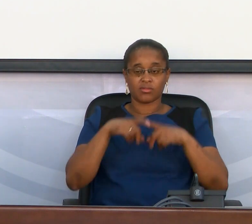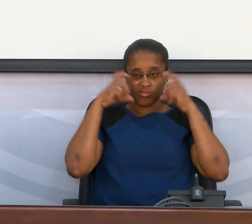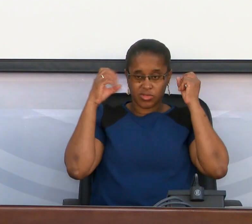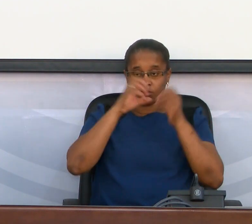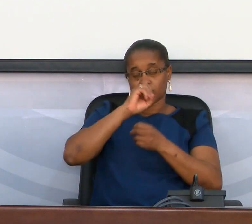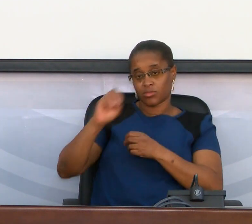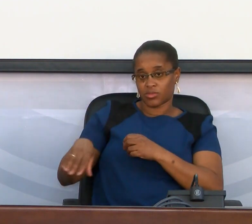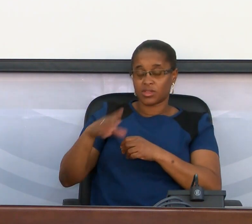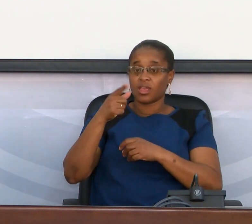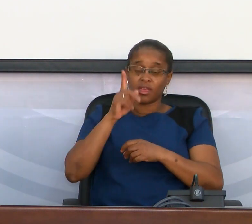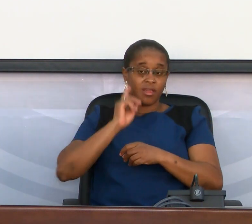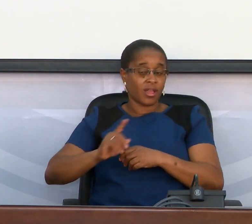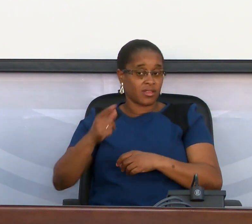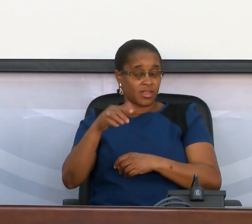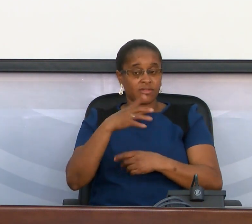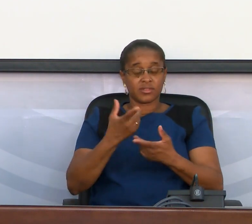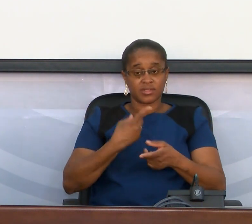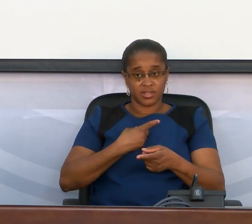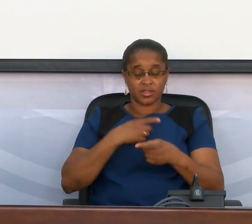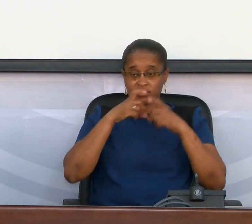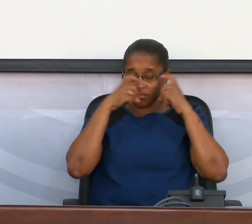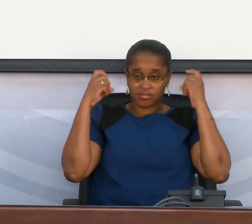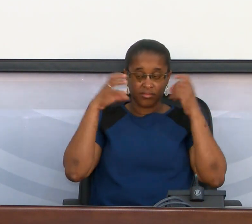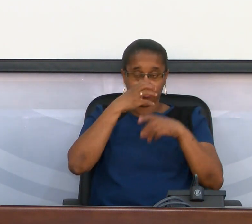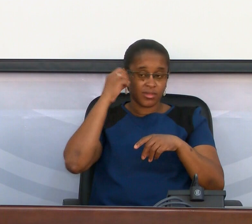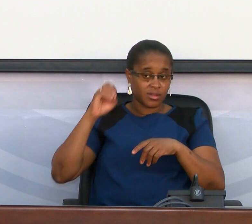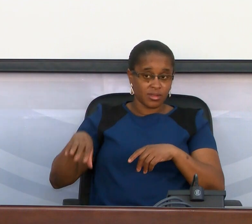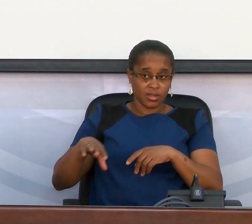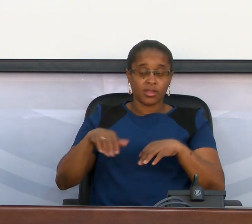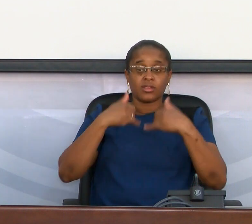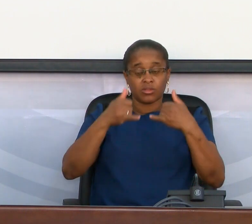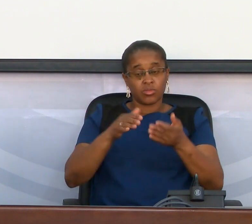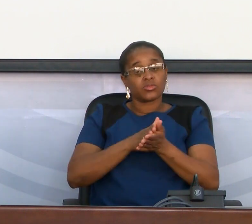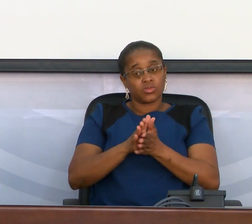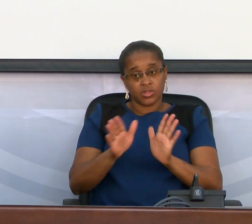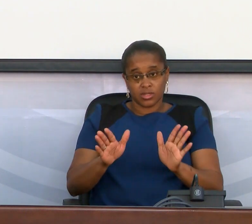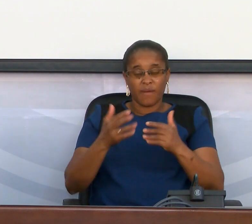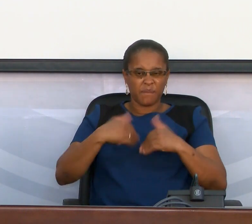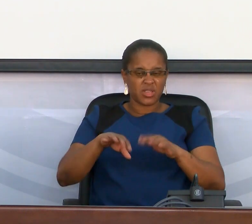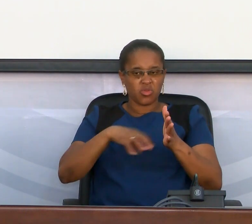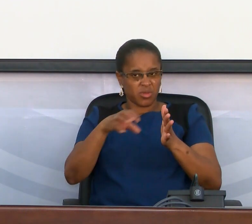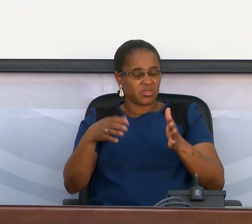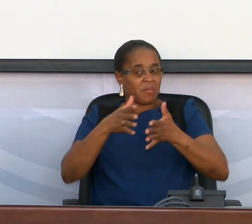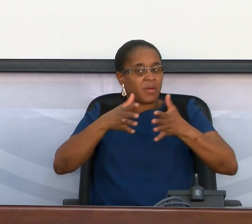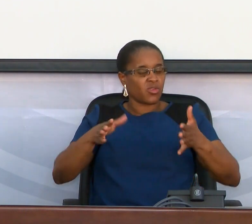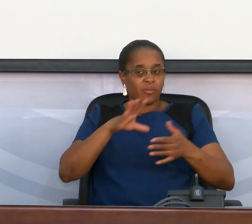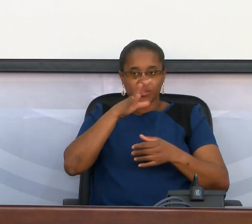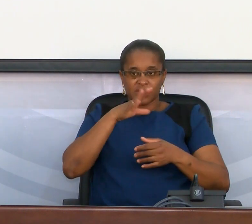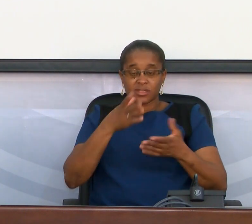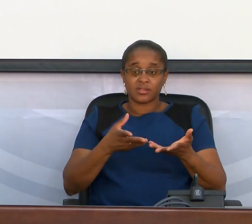elas devem ser descartadas após a sua utilização. Mas não há uma complicação maior para dizer que